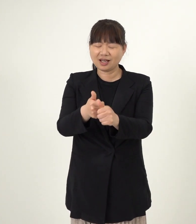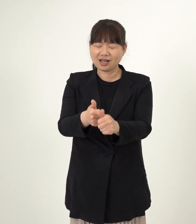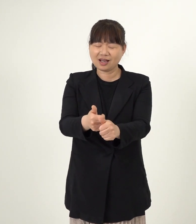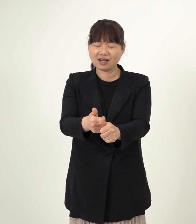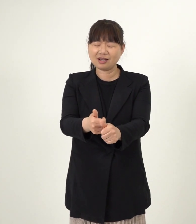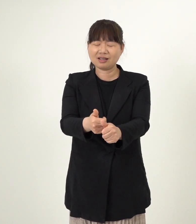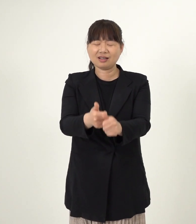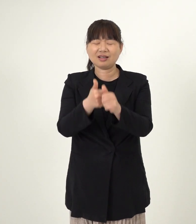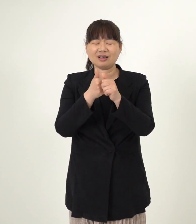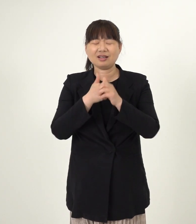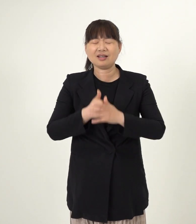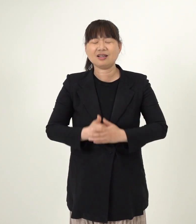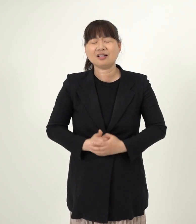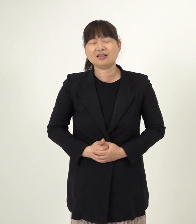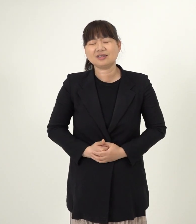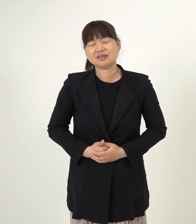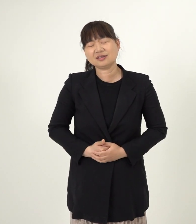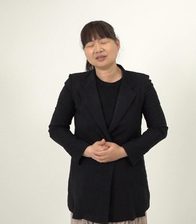따라갑니다.